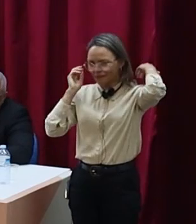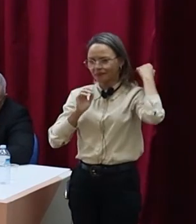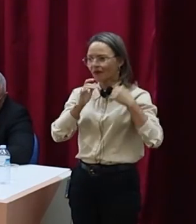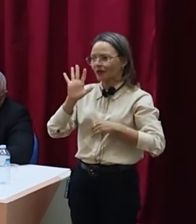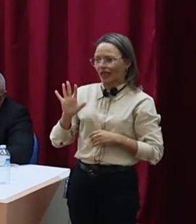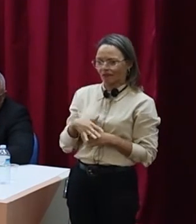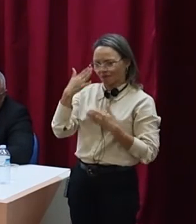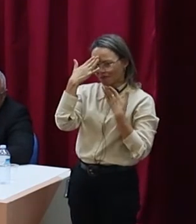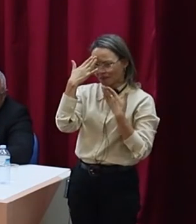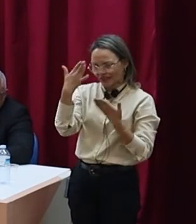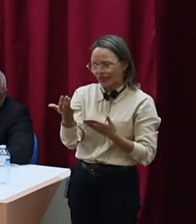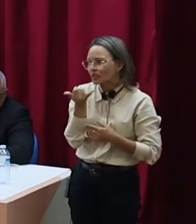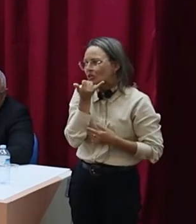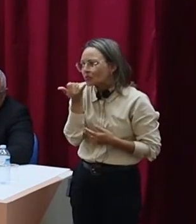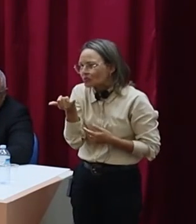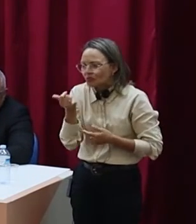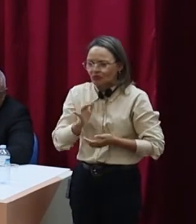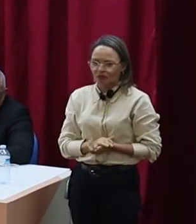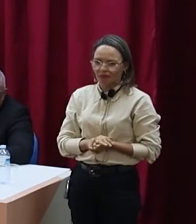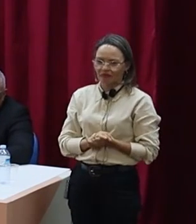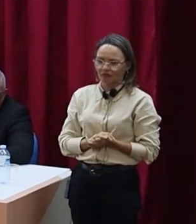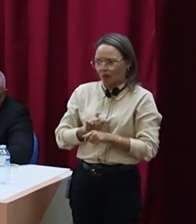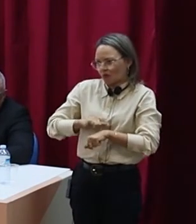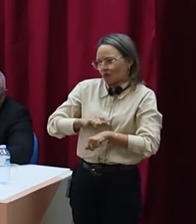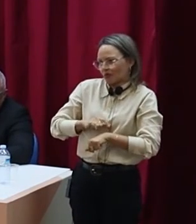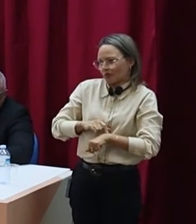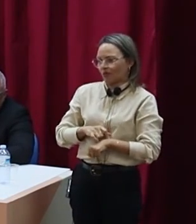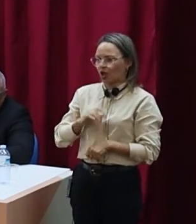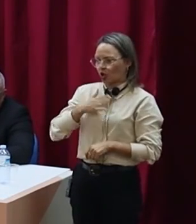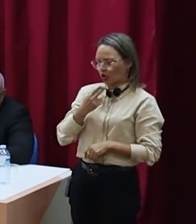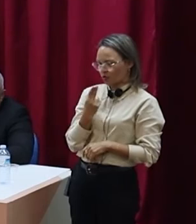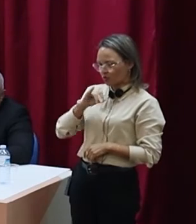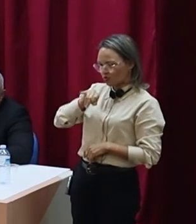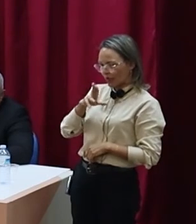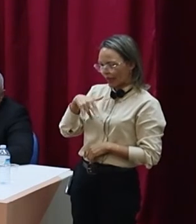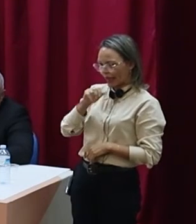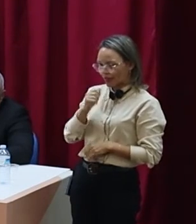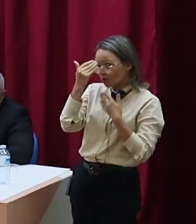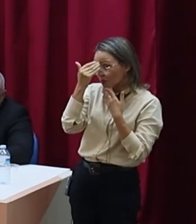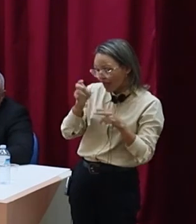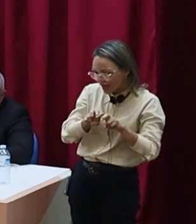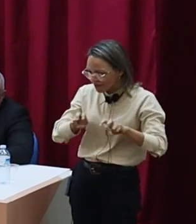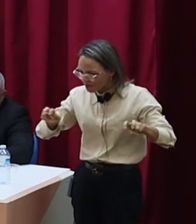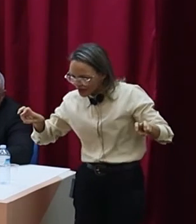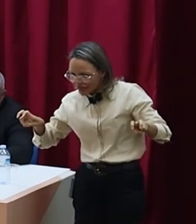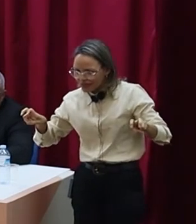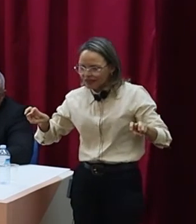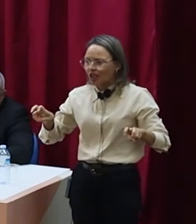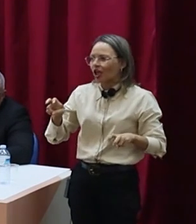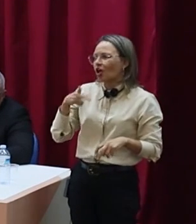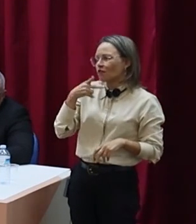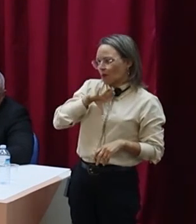Olá, obrigada. Desculpa, né? A gente fica avançando no horário. Sou Juliana, muito obrigada pela mesa. Desculpa, não vou falar em